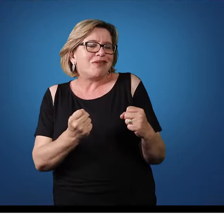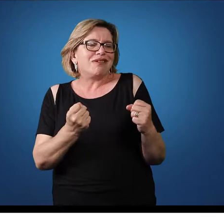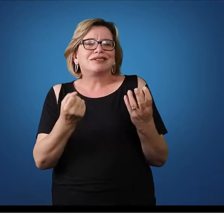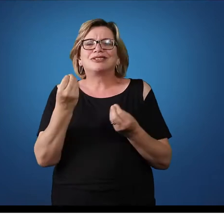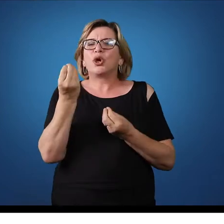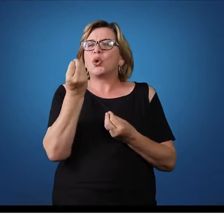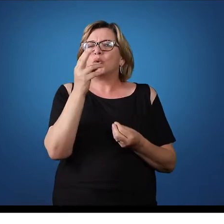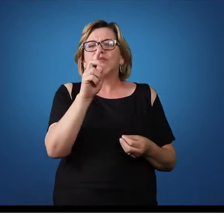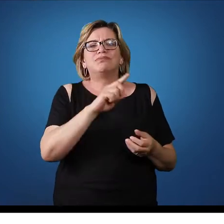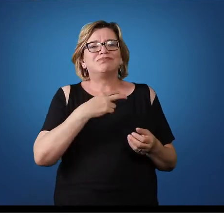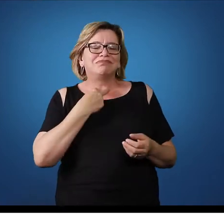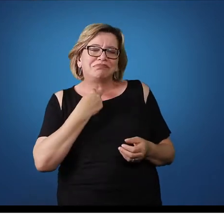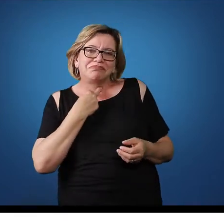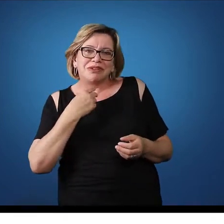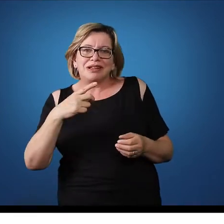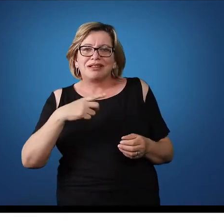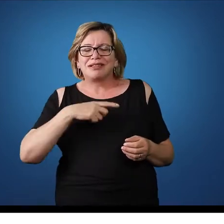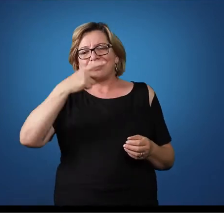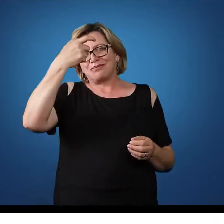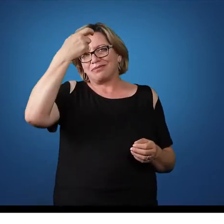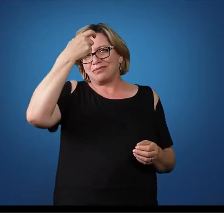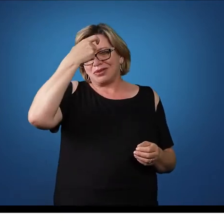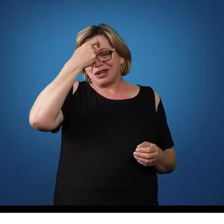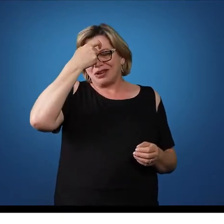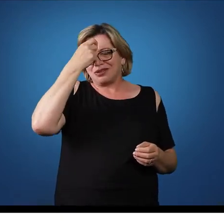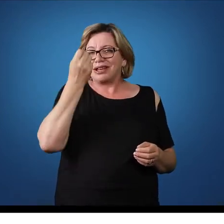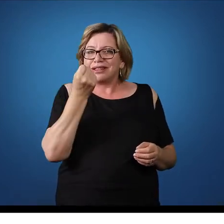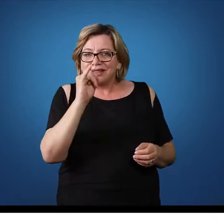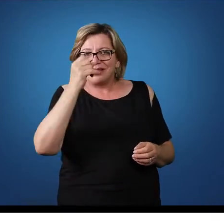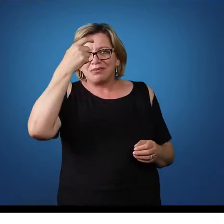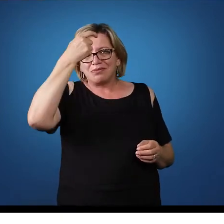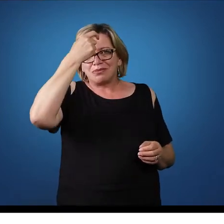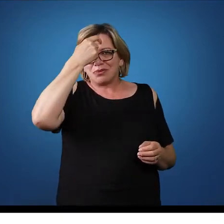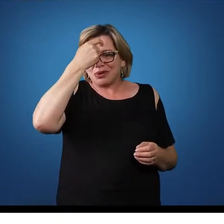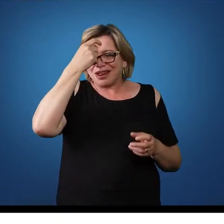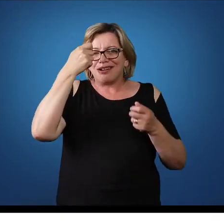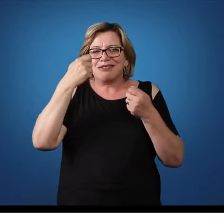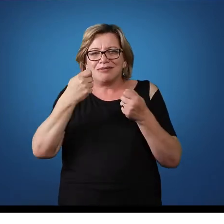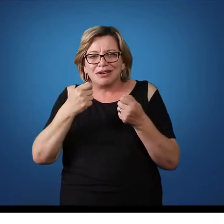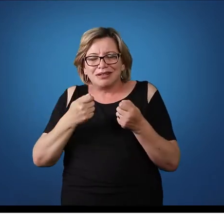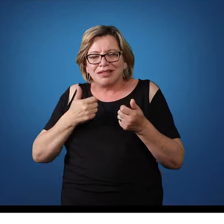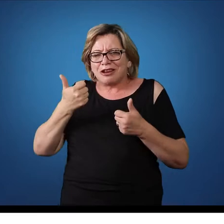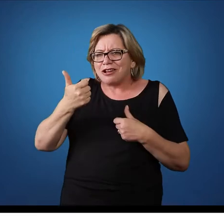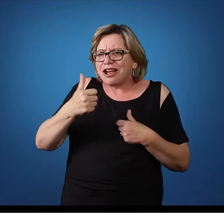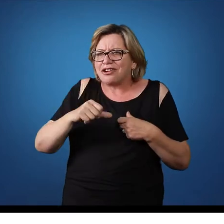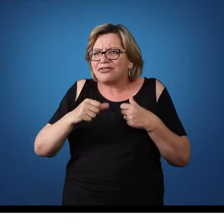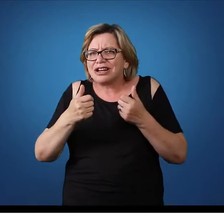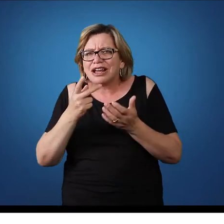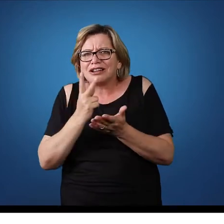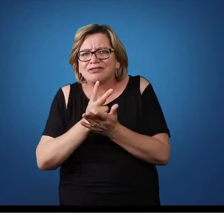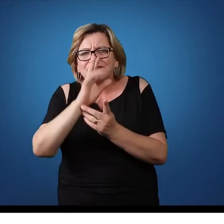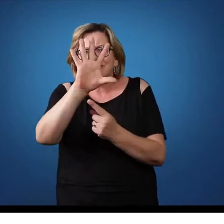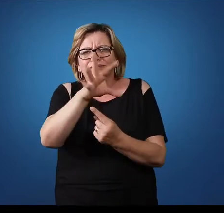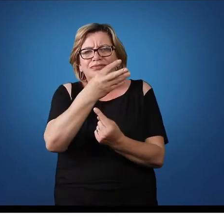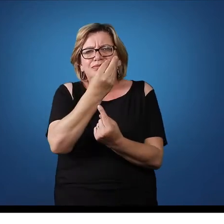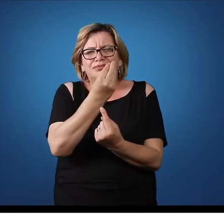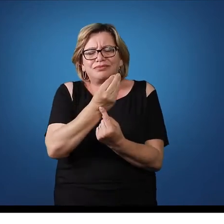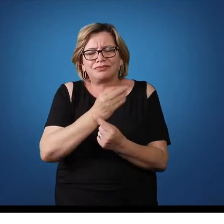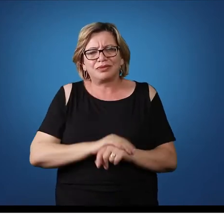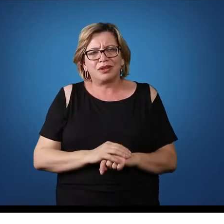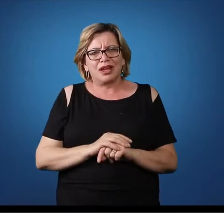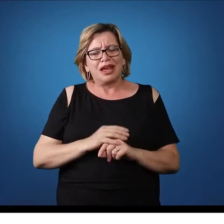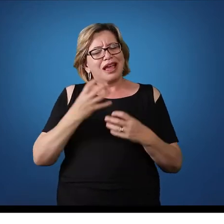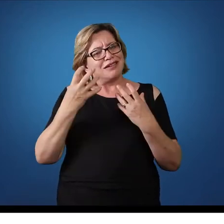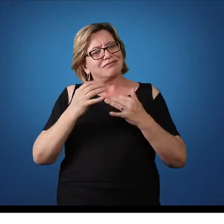conteúdo moral e se esse conteúdo moral deve entrar na avaliação da obra de arte. O que eu quero